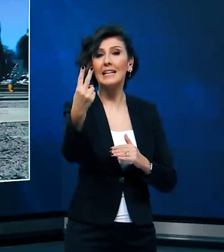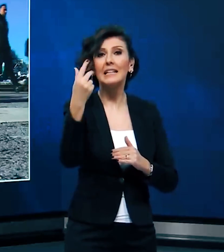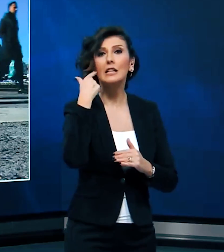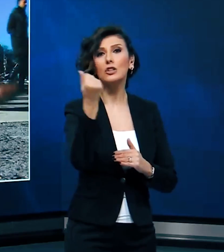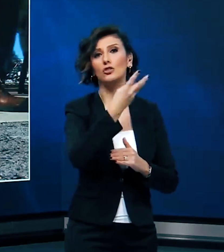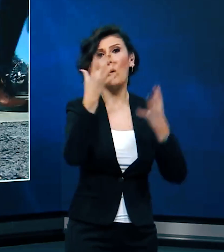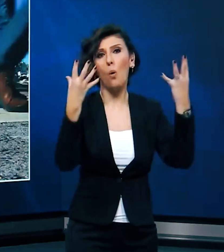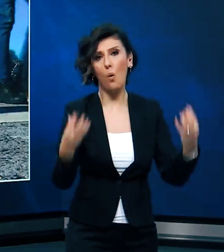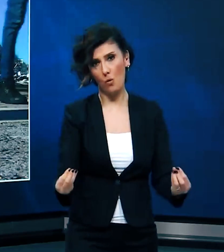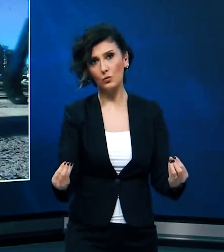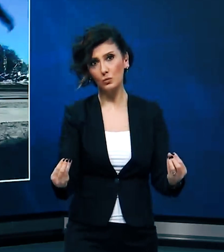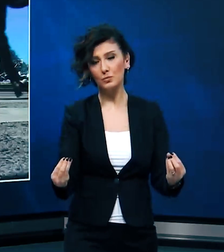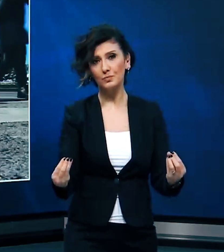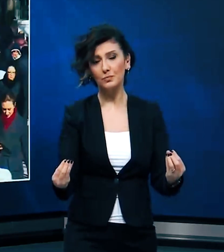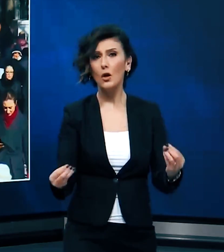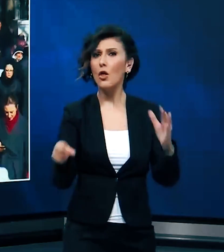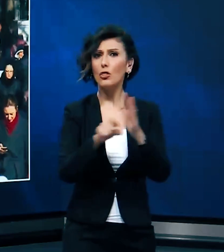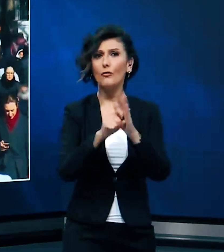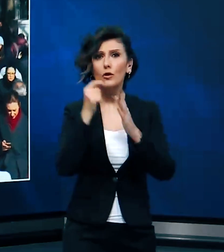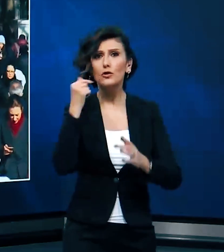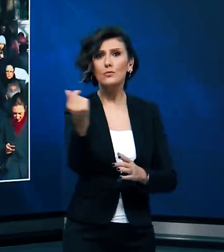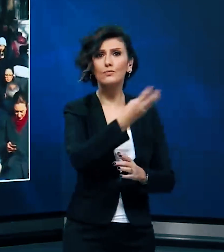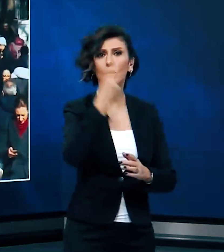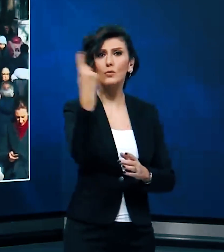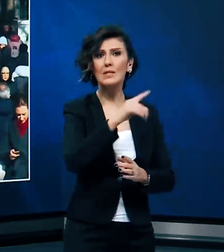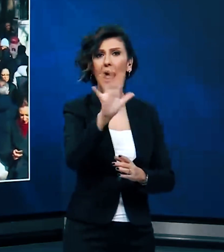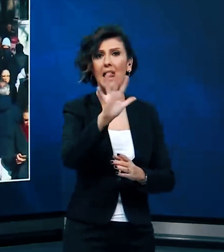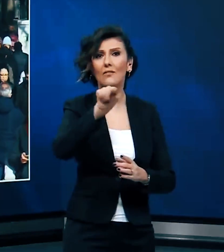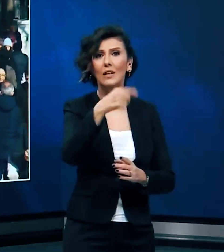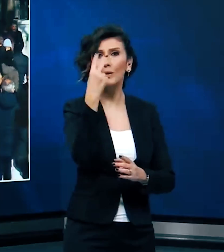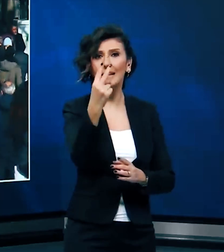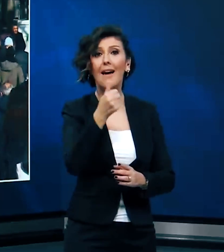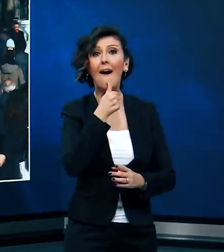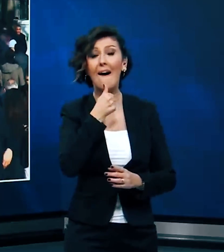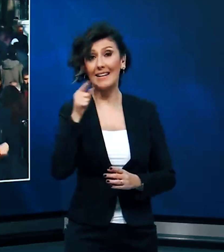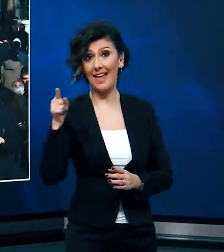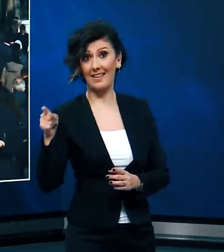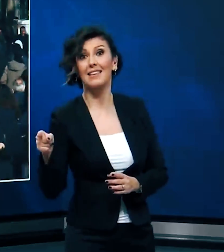82.003.882 kişi oldu. Nüfusun %50,2'sini erkekler,